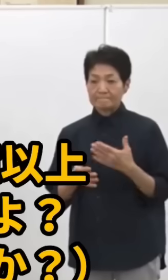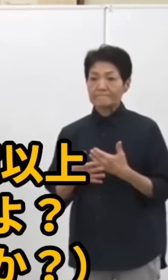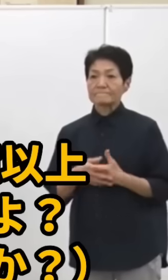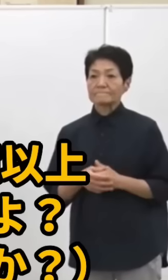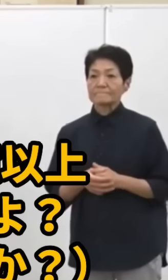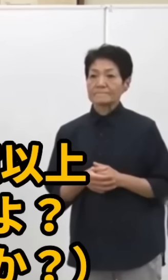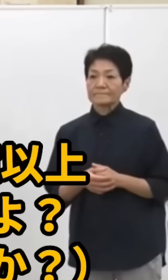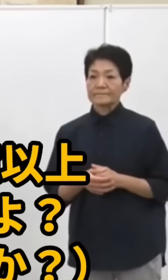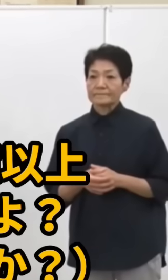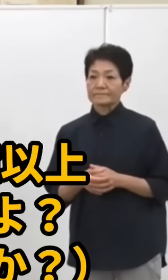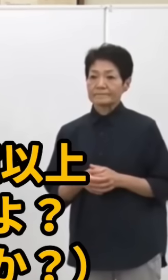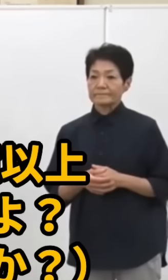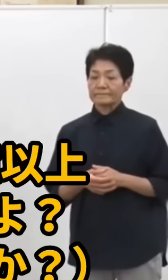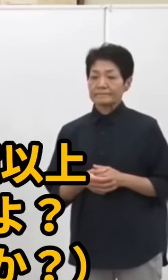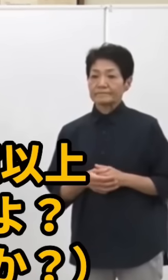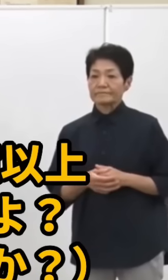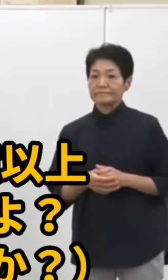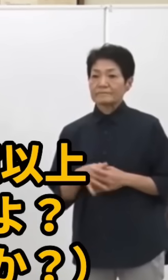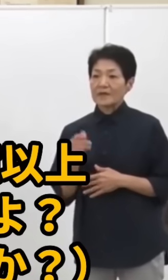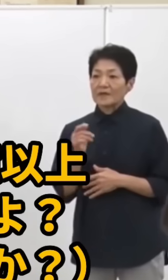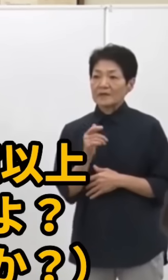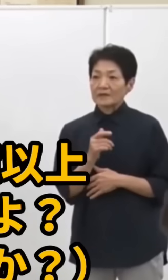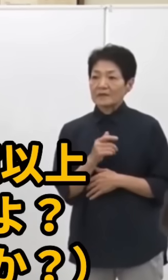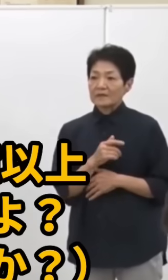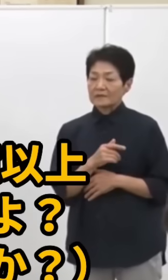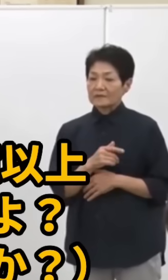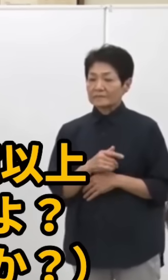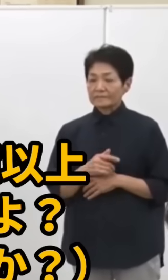ね、いろいろな